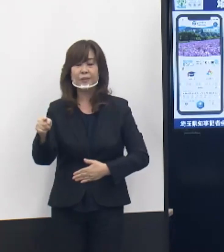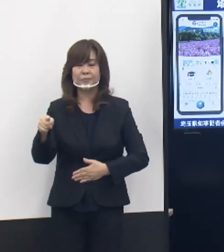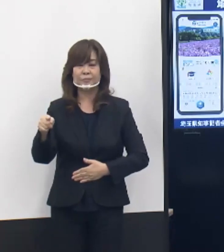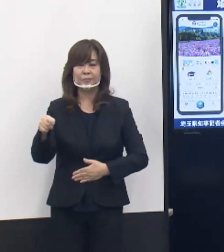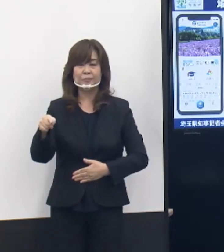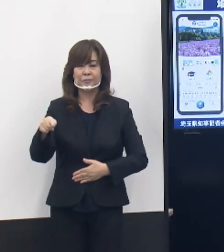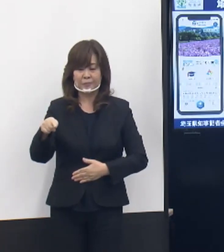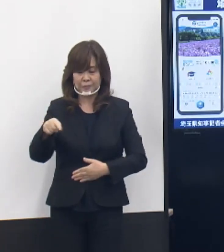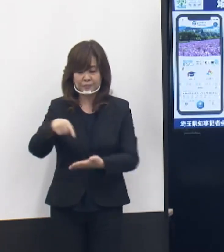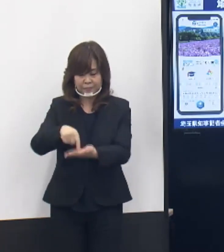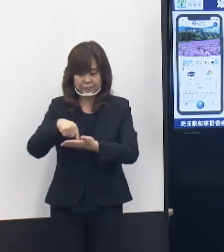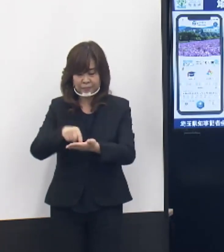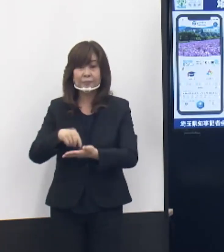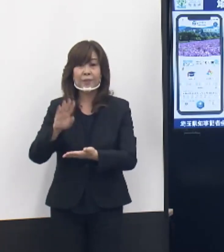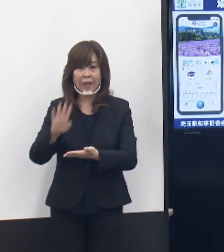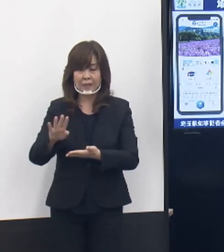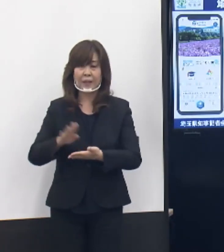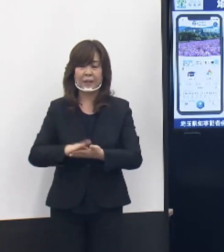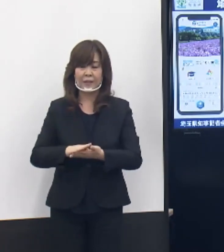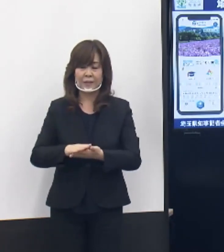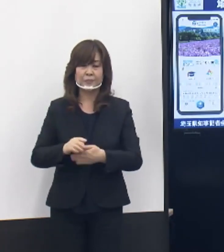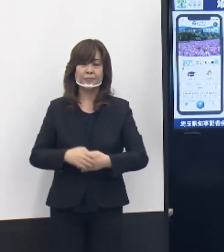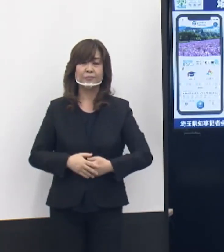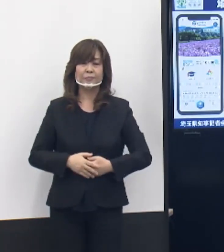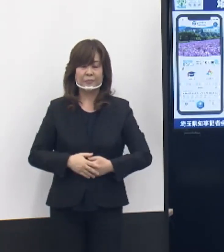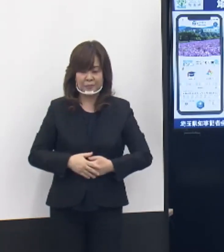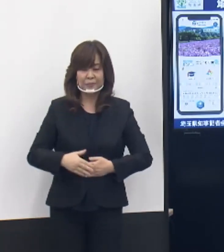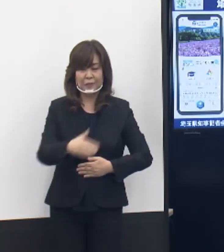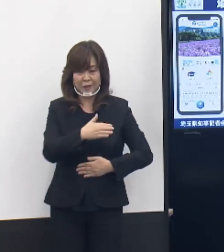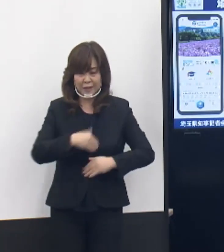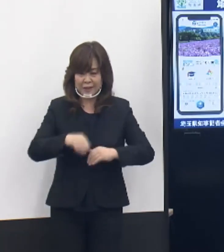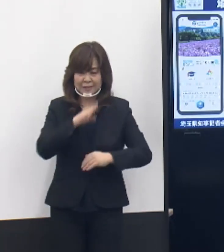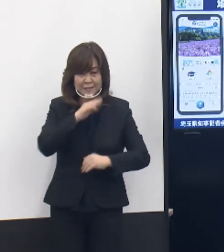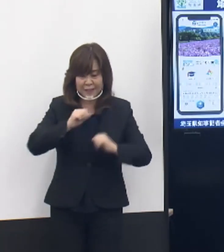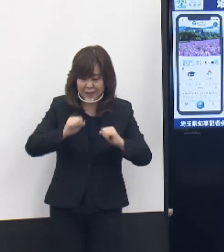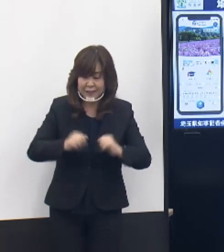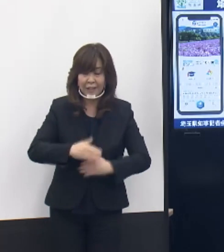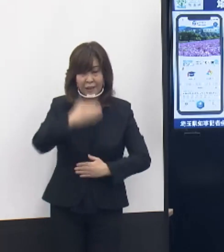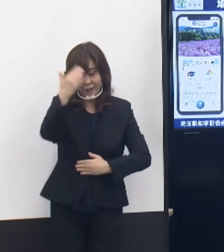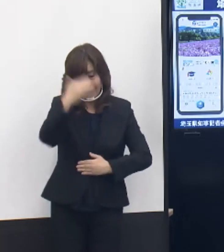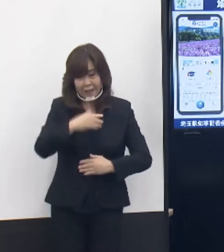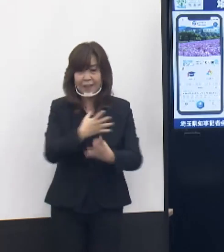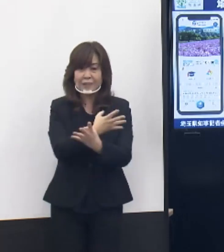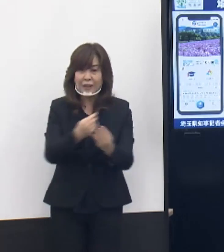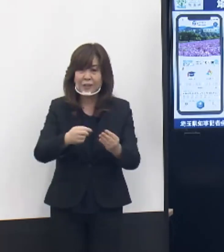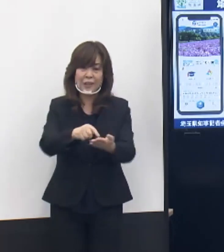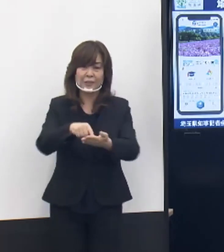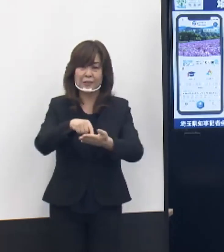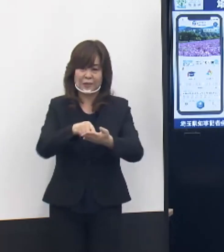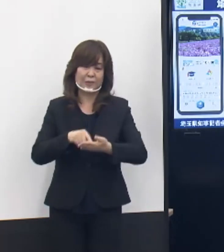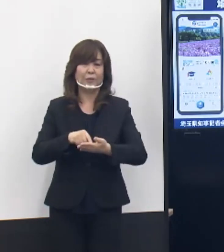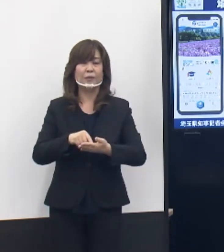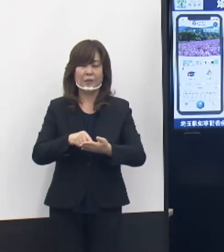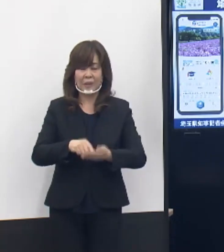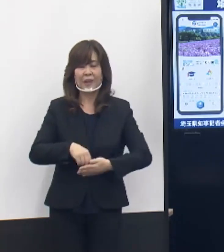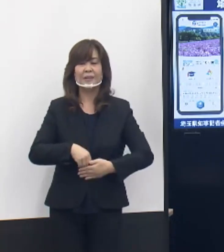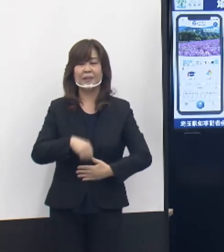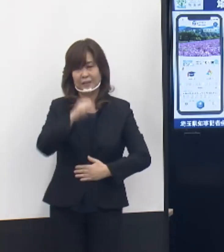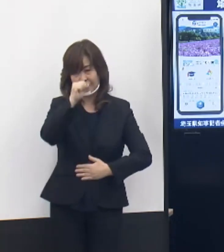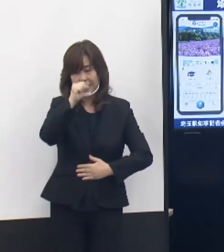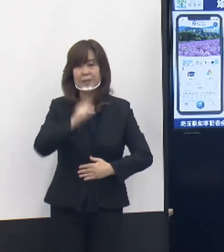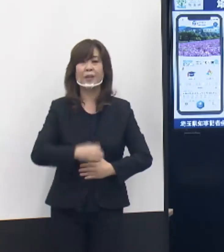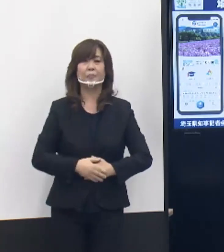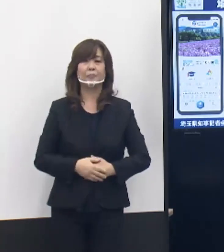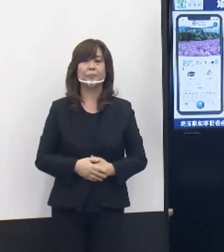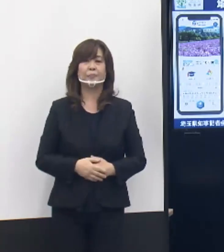交付を受けました。正直私たち驚いているというか、普段接種済証を駅で持っていると思わないものですから、でもそういった方が割